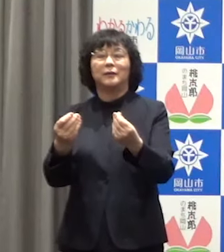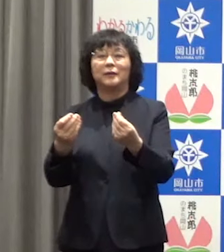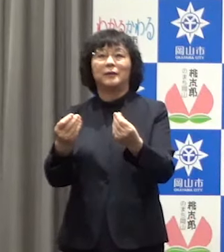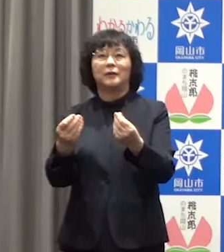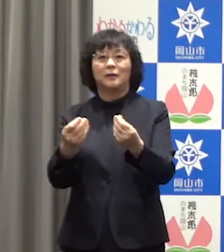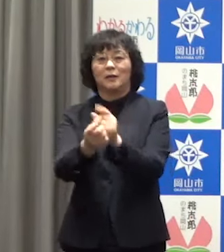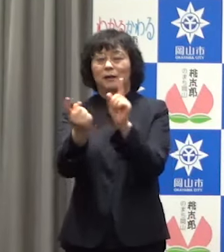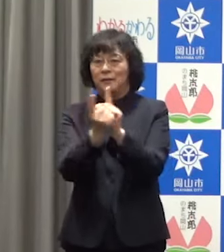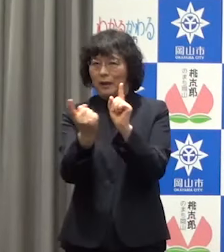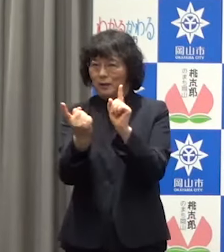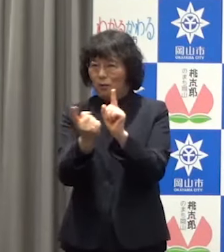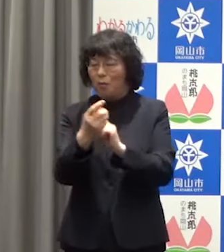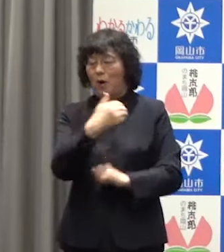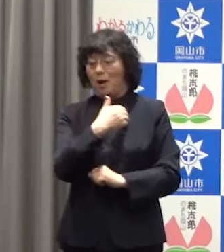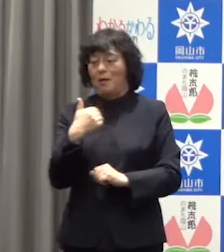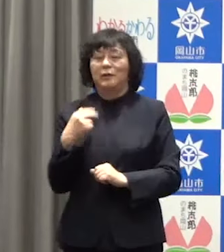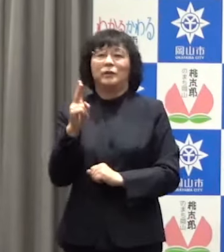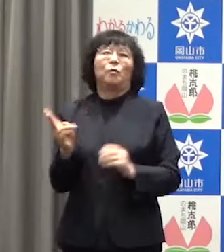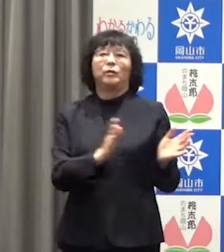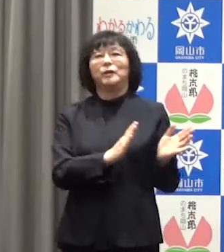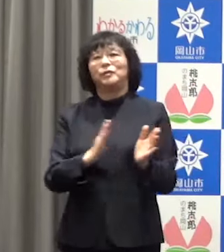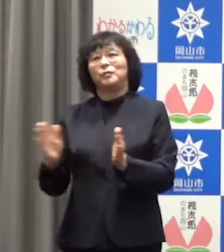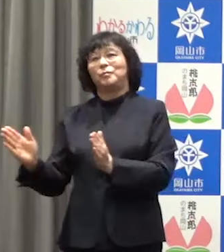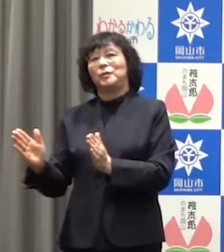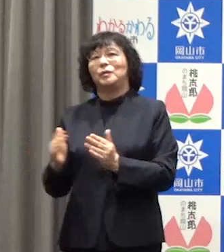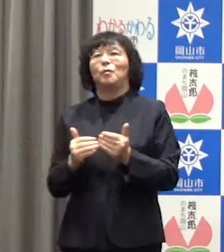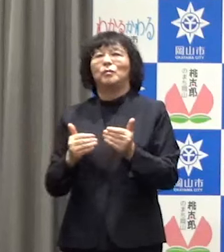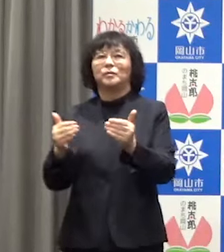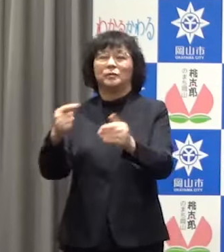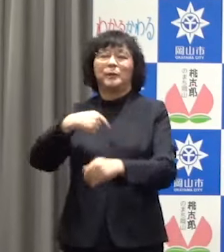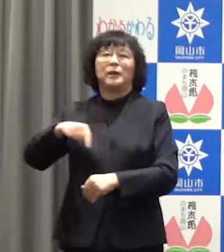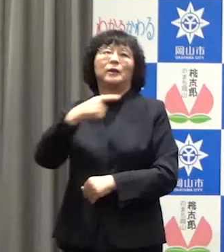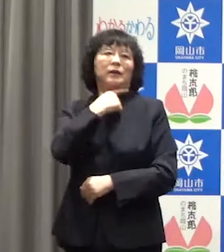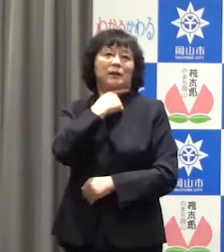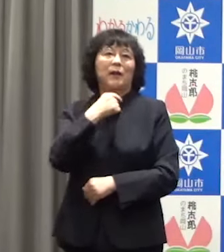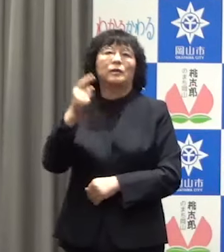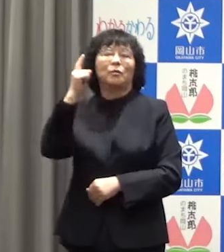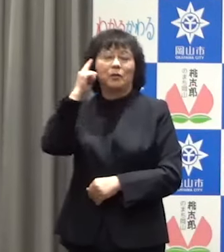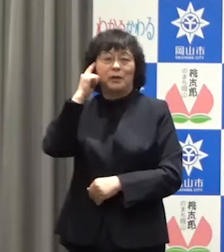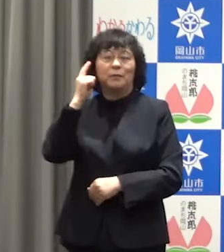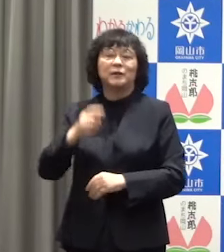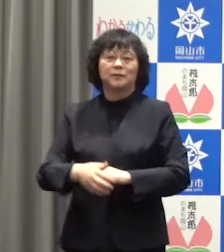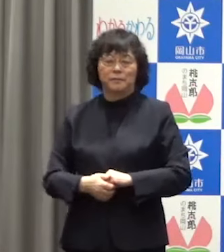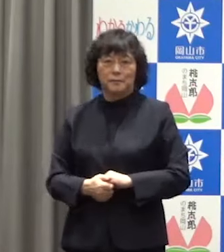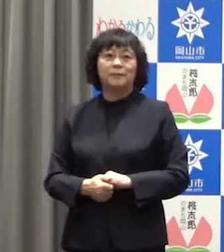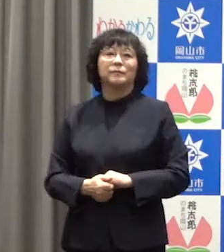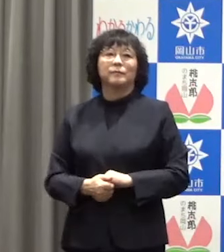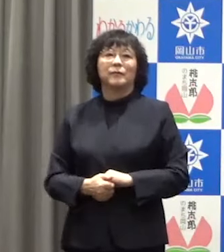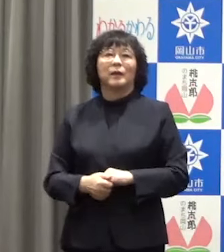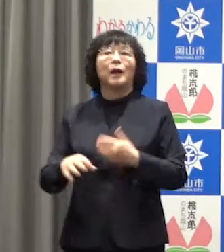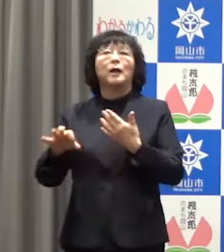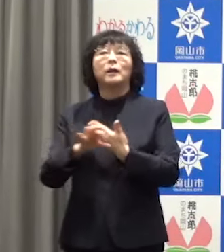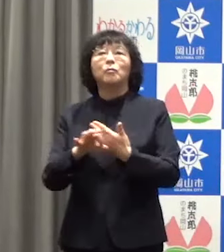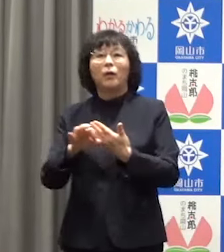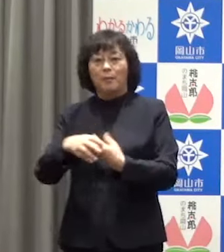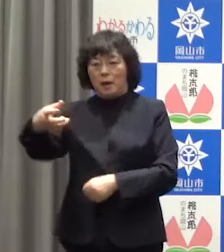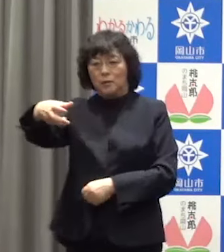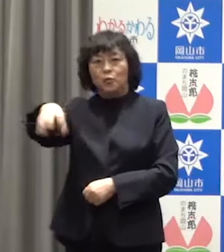対応はできるようにしていきたいというように思っております。なかなかね、例えば水道だった